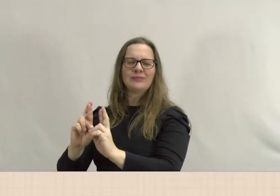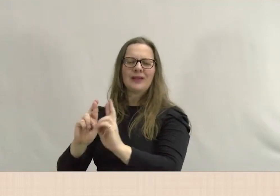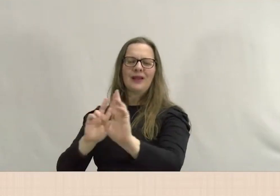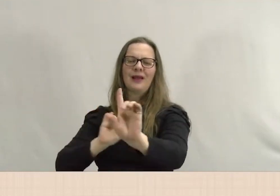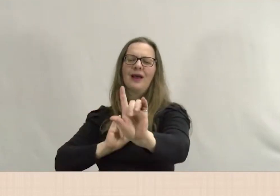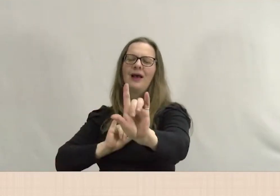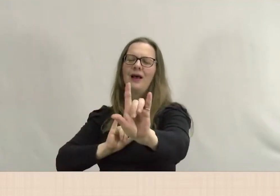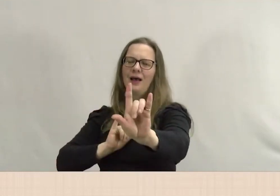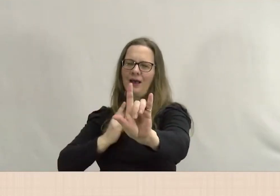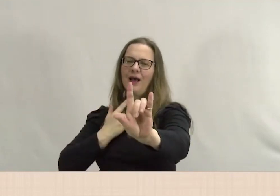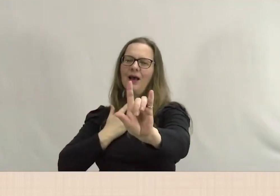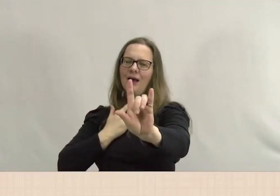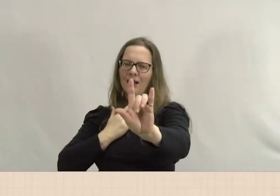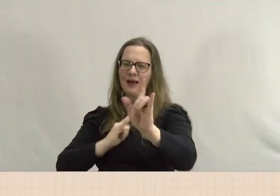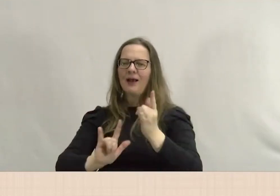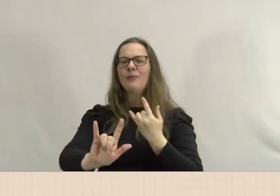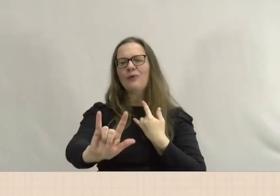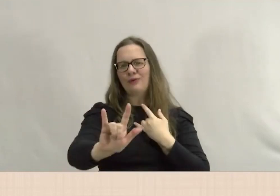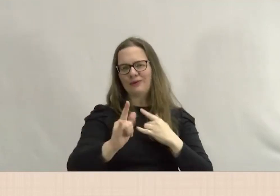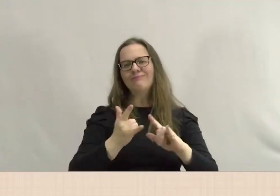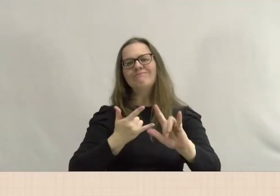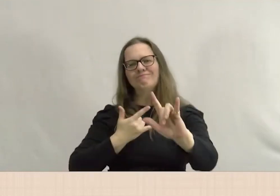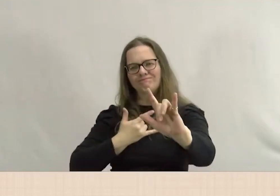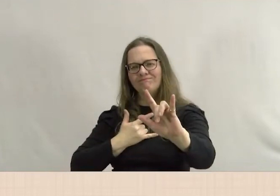Para nós podermos, irmãos, estar